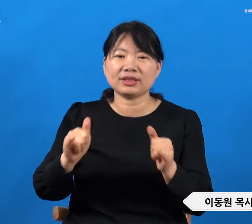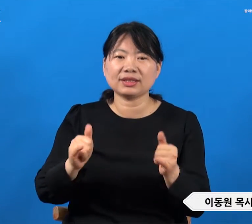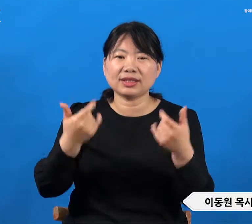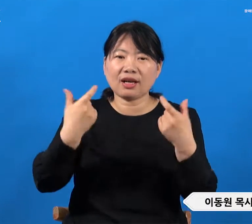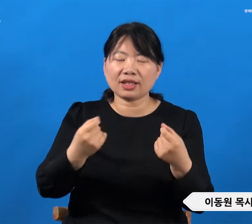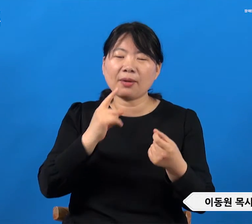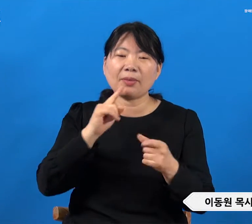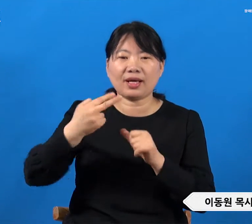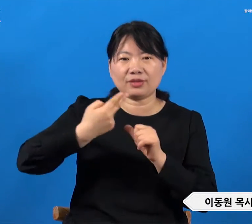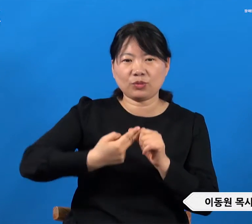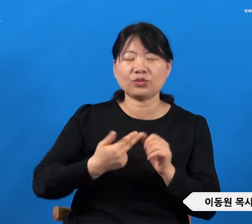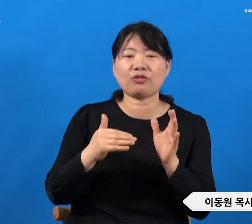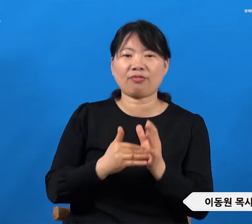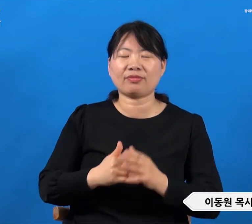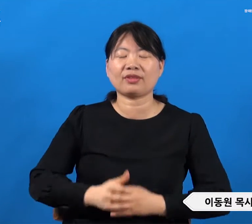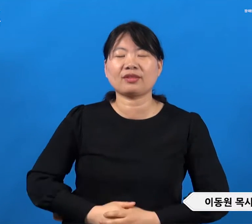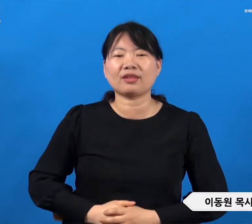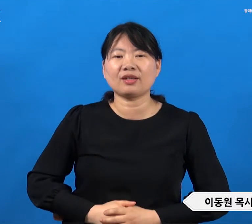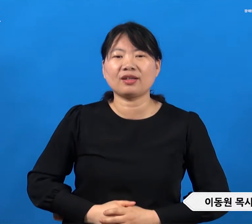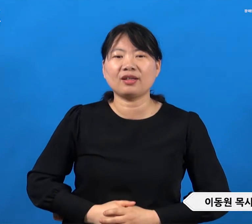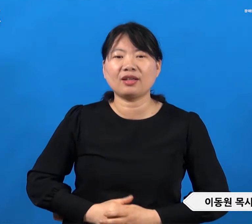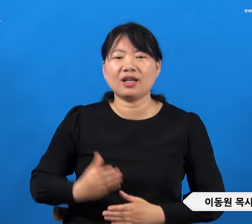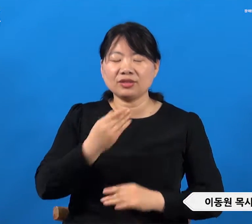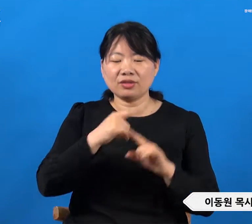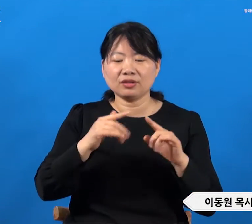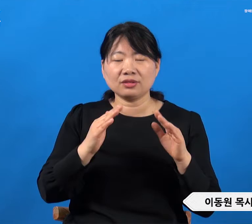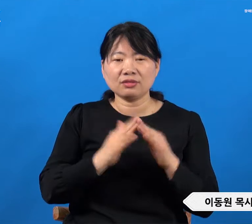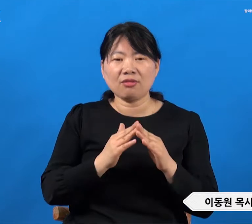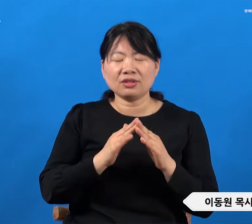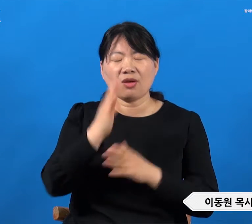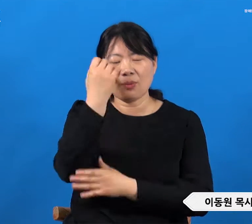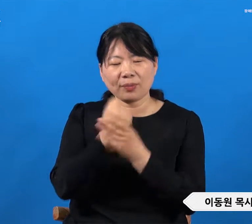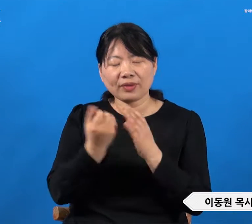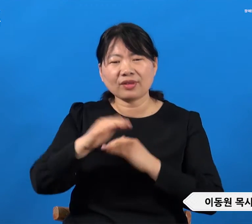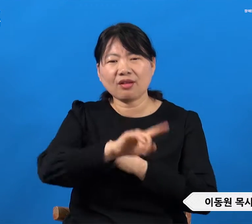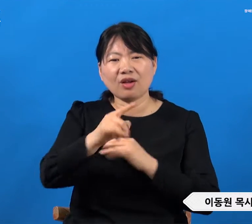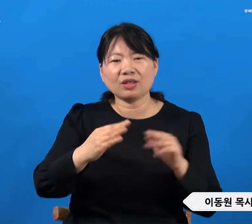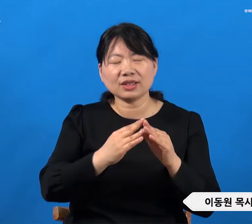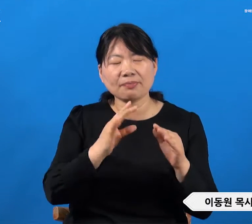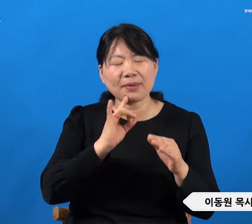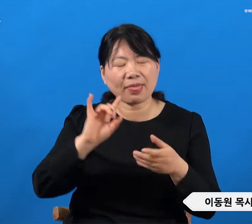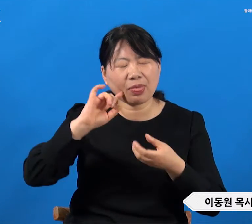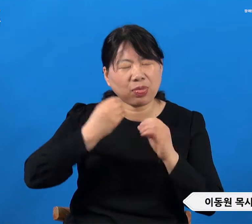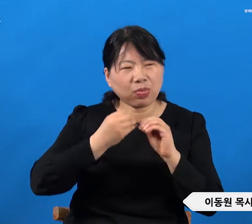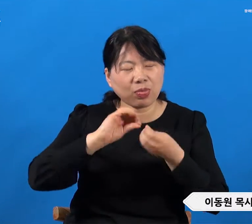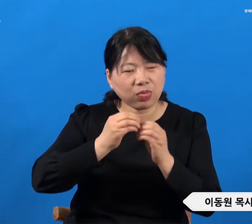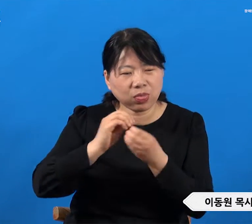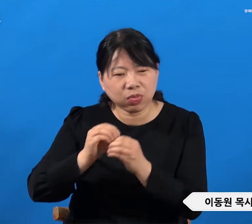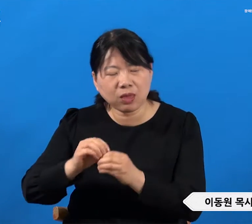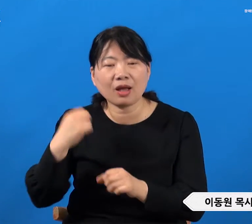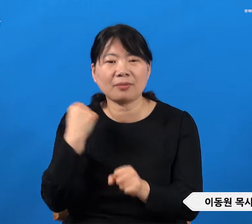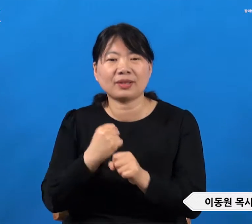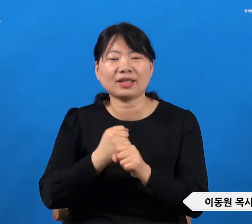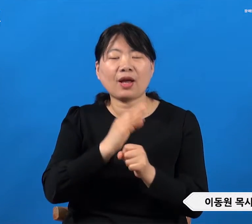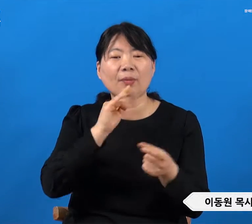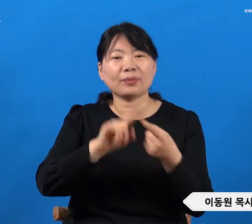이 말씀으로 도전하는 것입니다. 성전은 황폐해 있는데 너희 집만 꾸미는 것이 합당하냐, 이